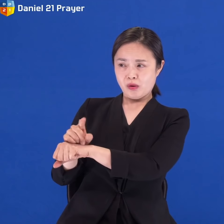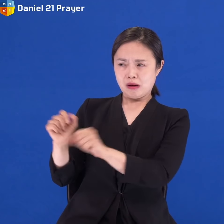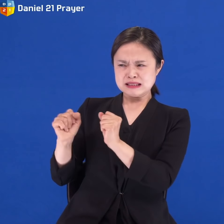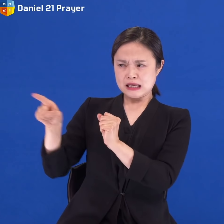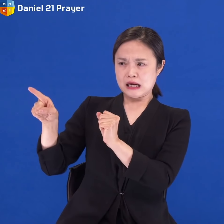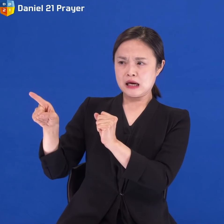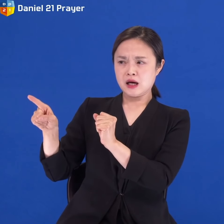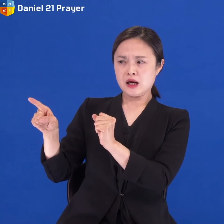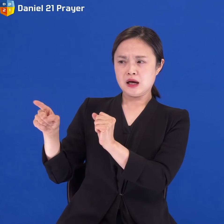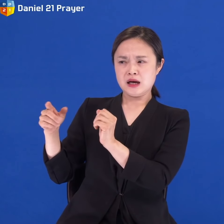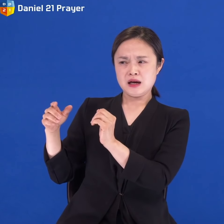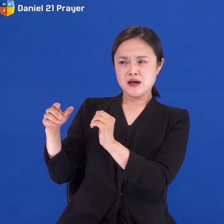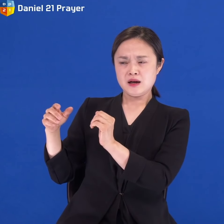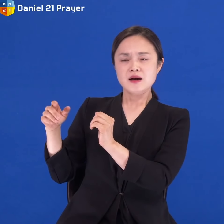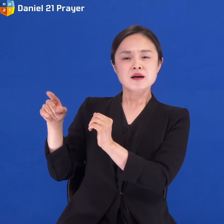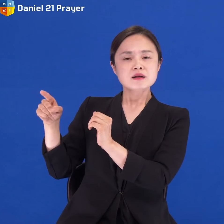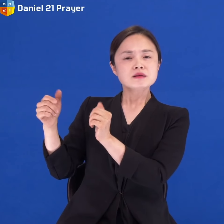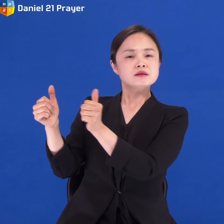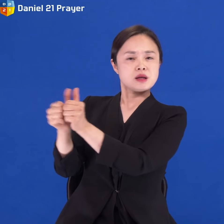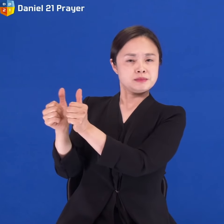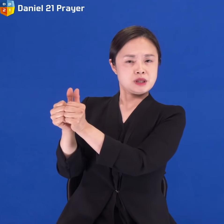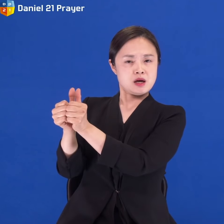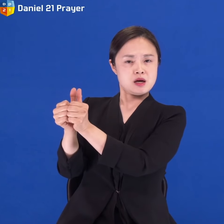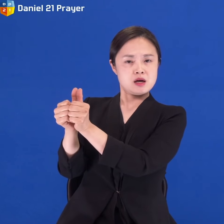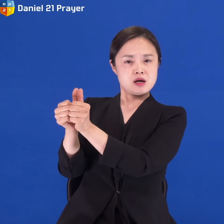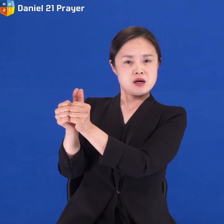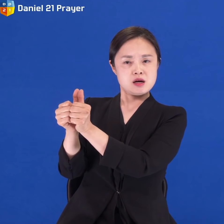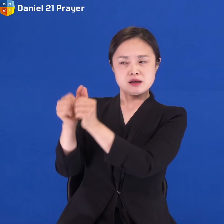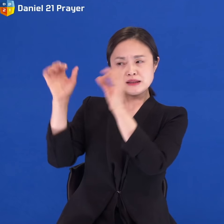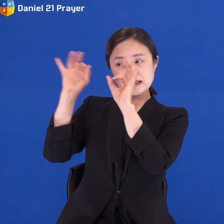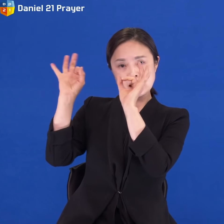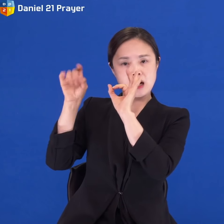저와 같이 미대를 나오고 가난하게